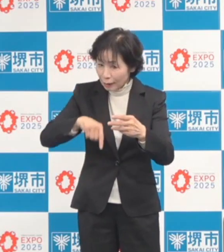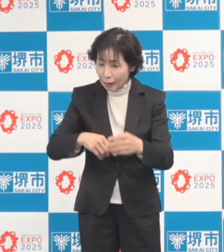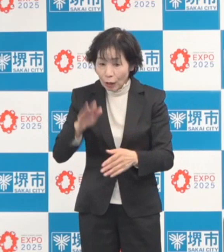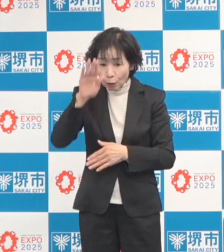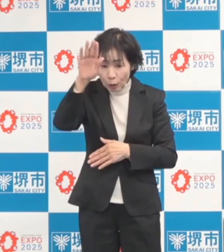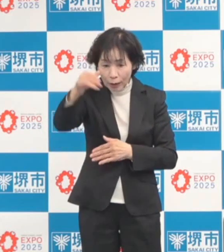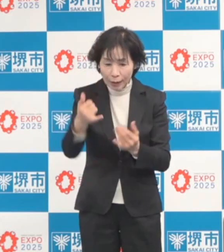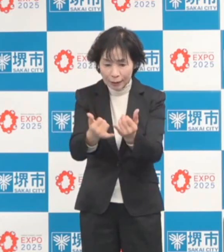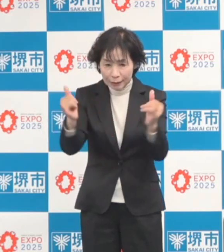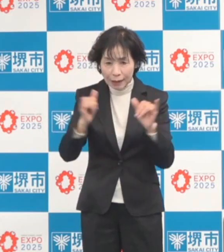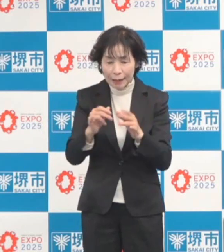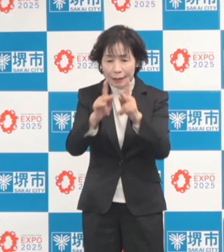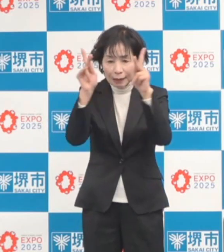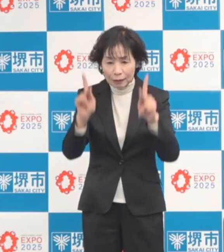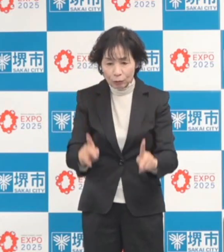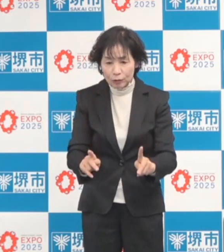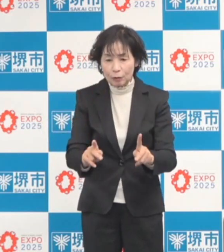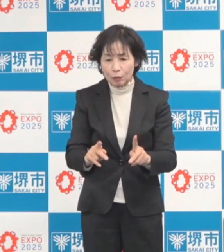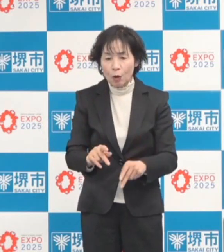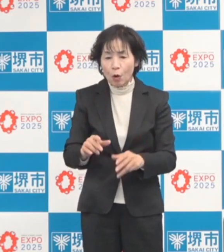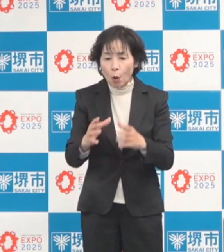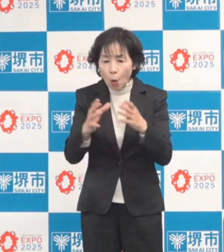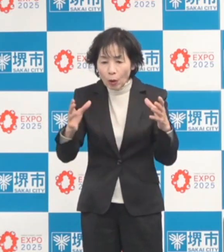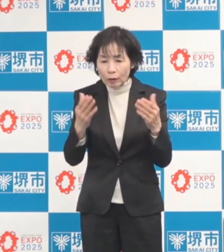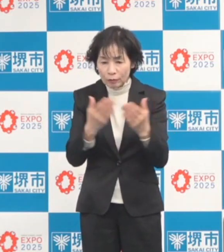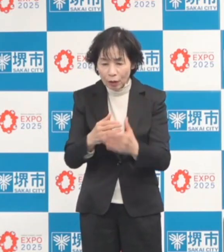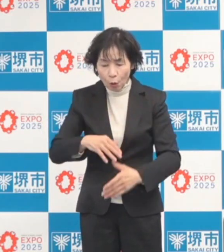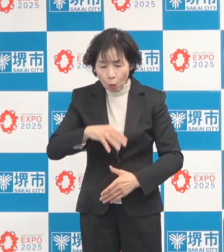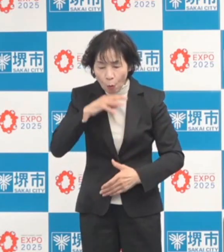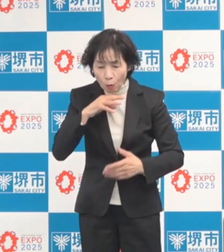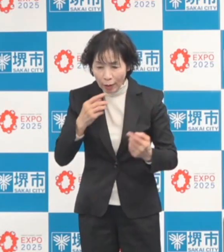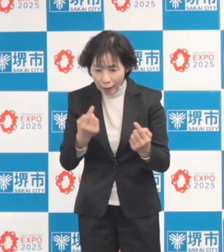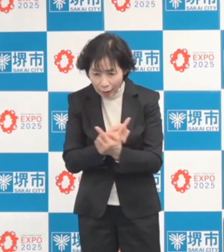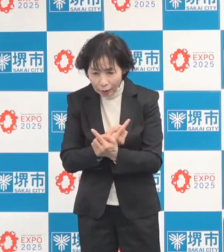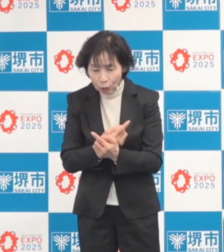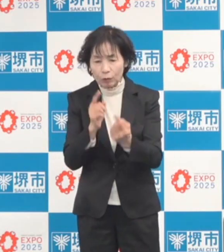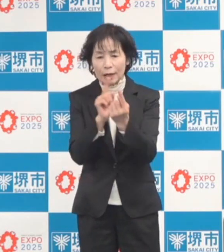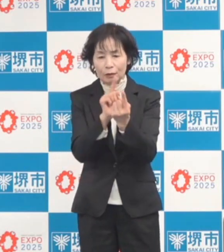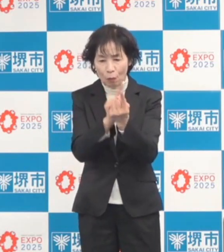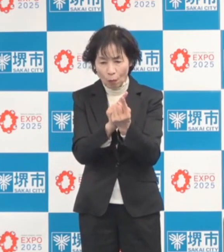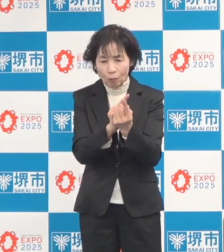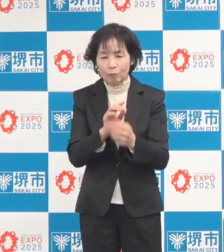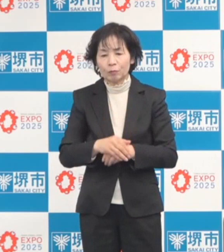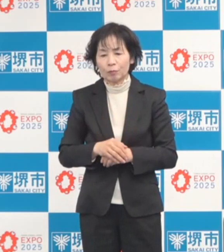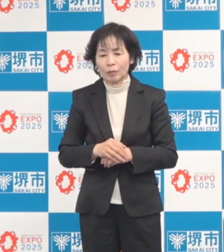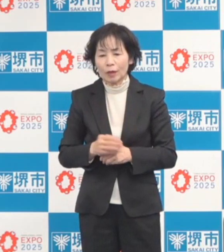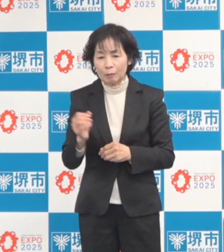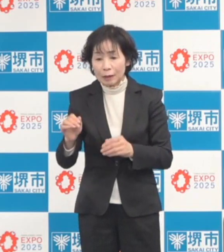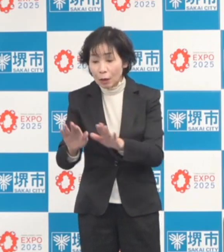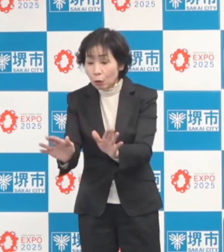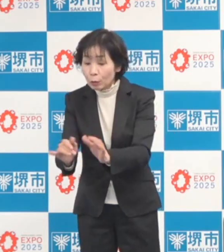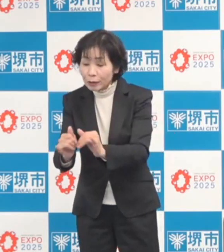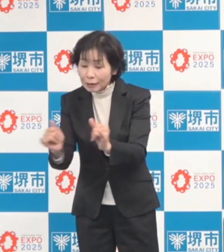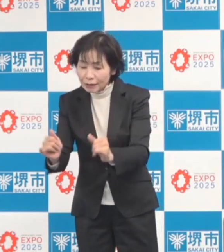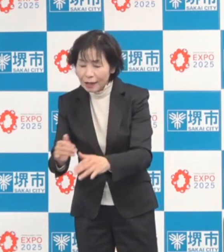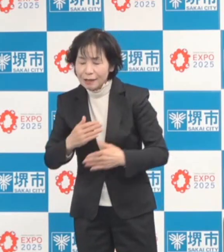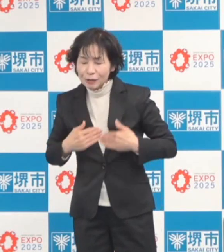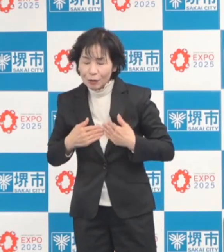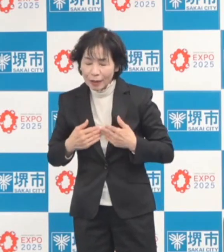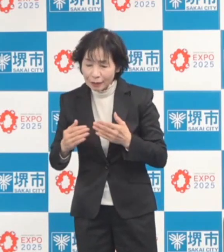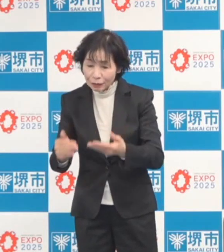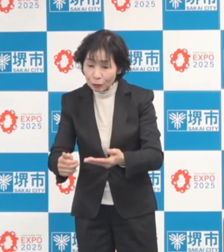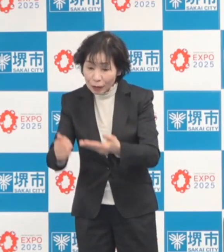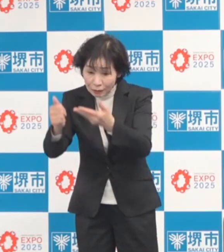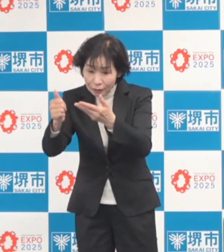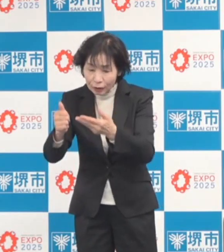会課題としても大きくなってくる分野、高齢化に伴う対応であったり子どもたちが健やかに育つために、